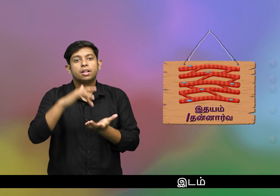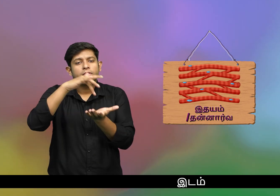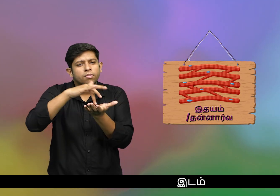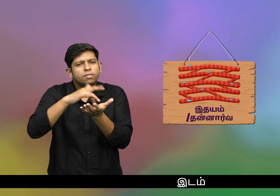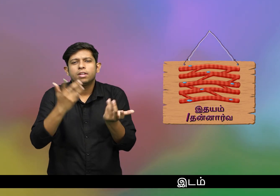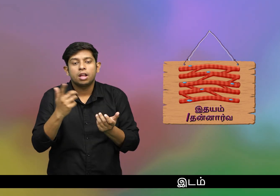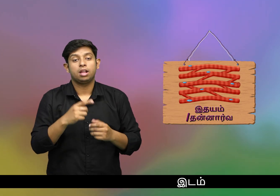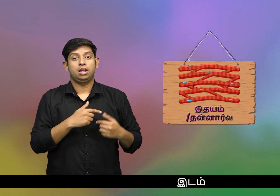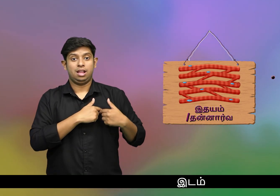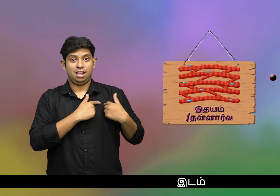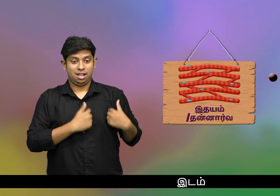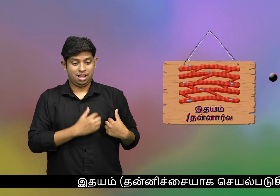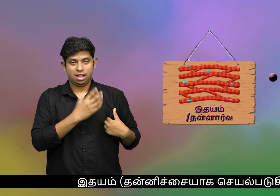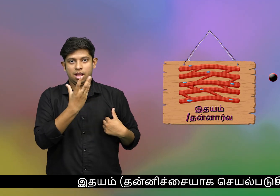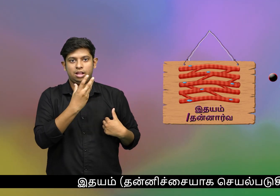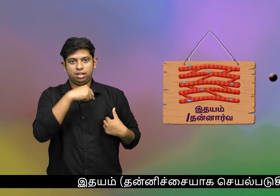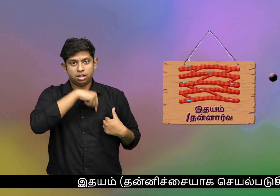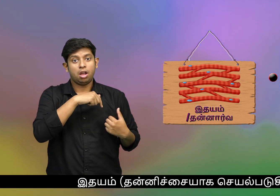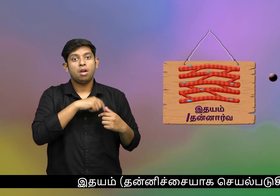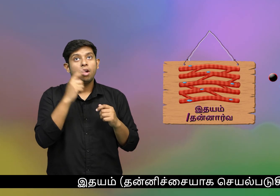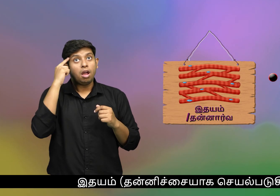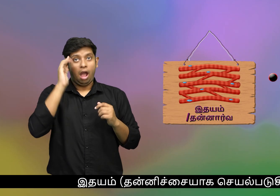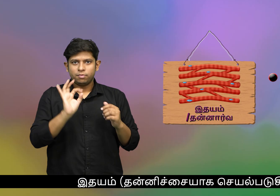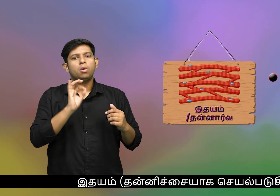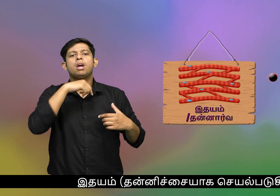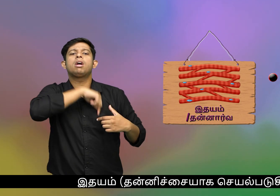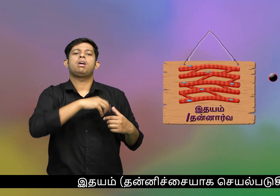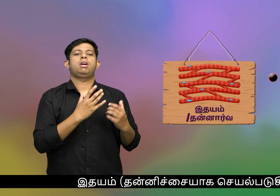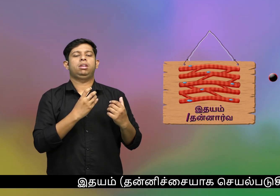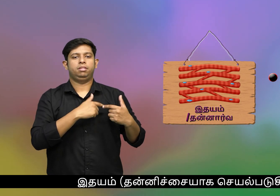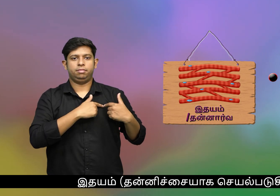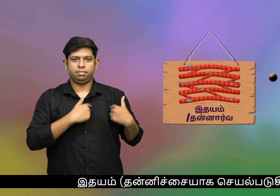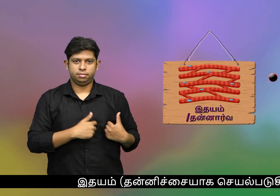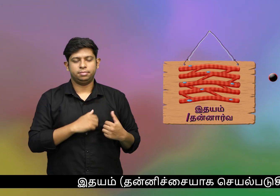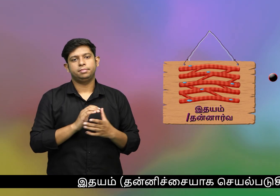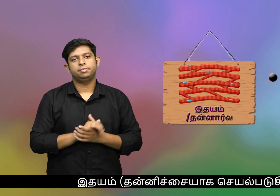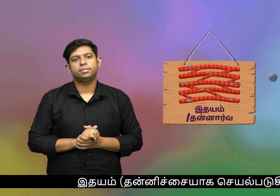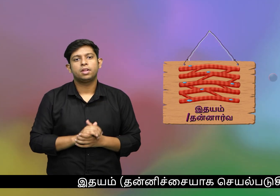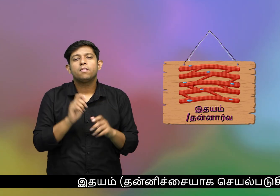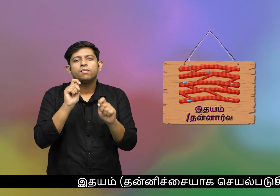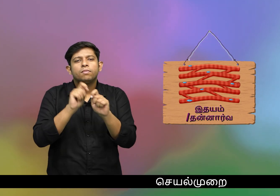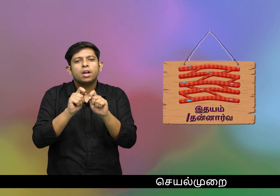இடம் இதயம், அதாவது தன்னிச்சையாக செயல்படுகிறது.